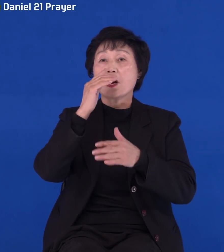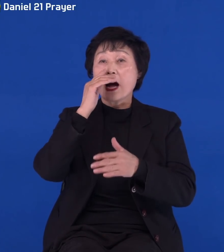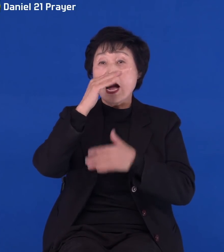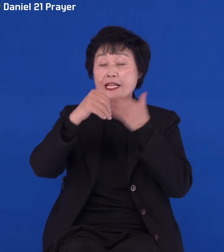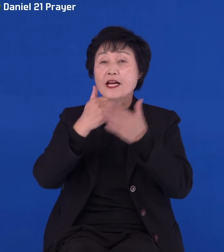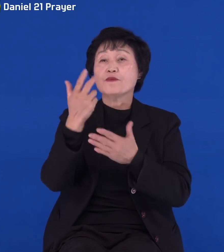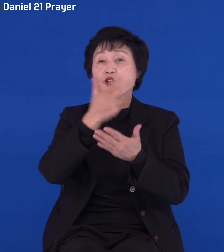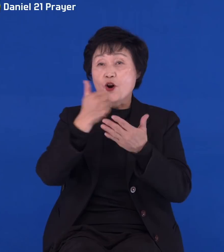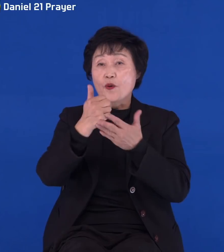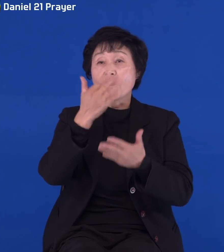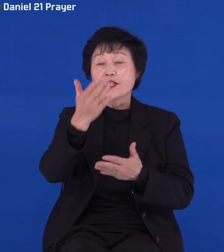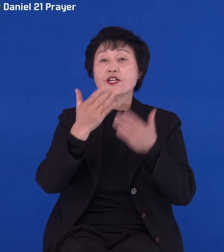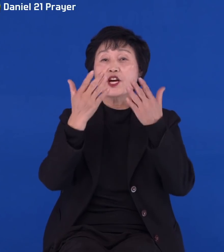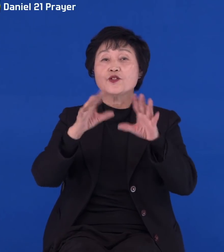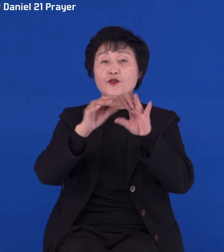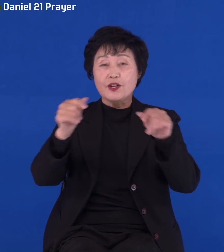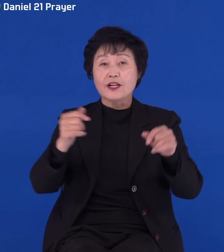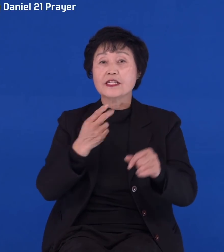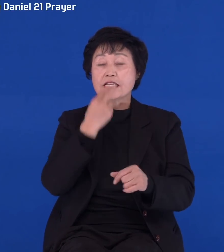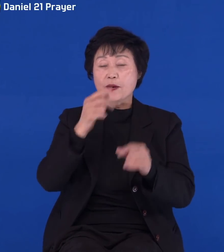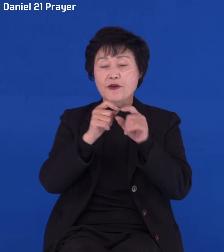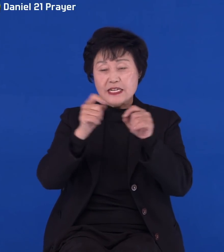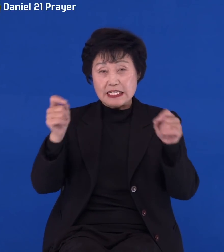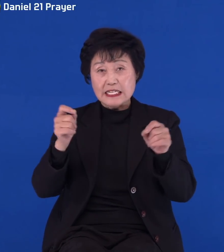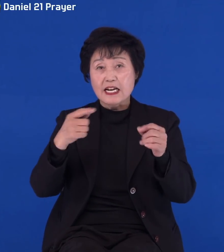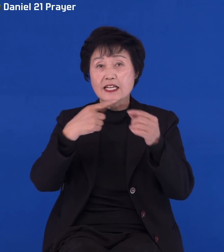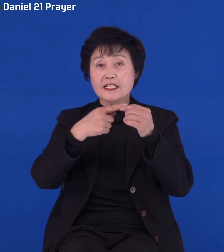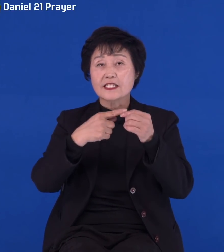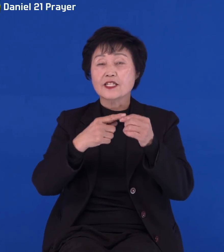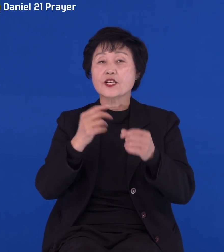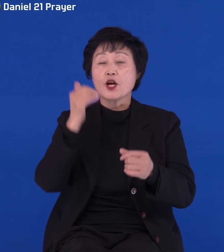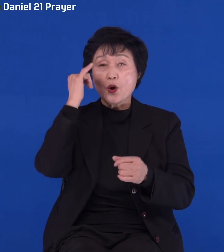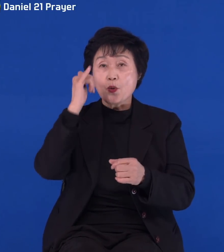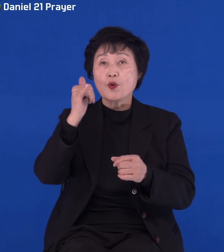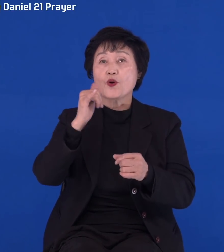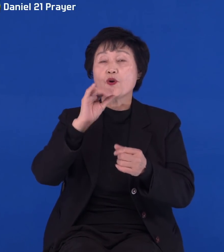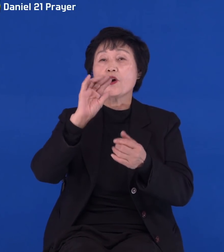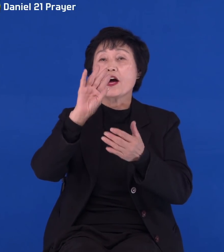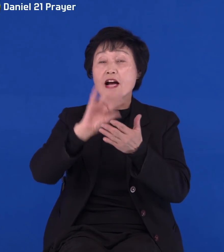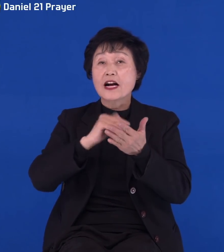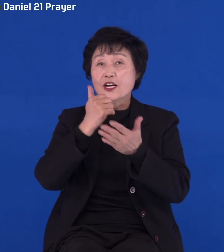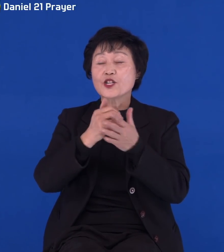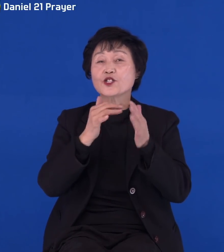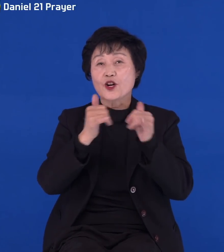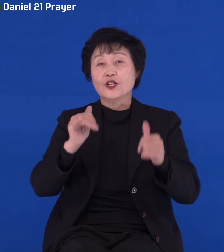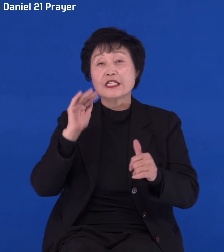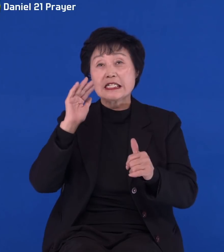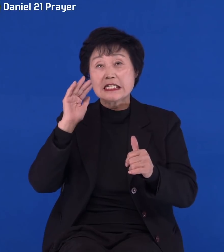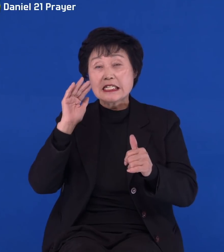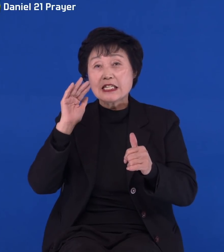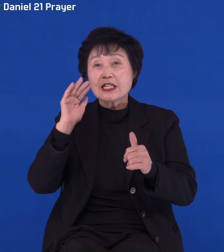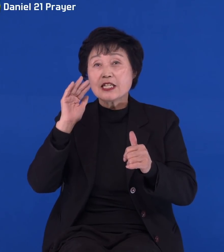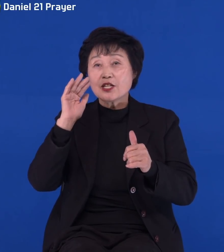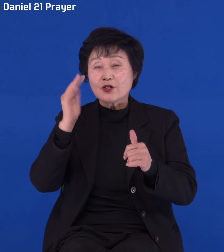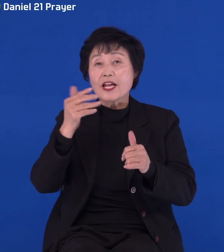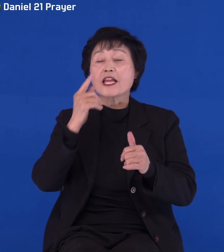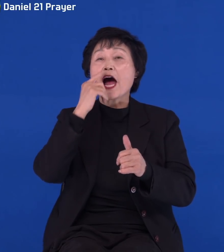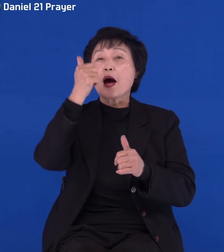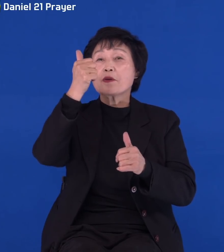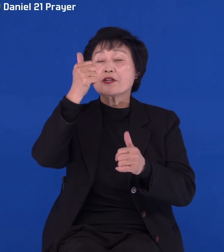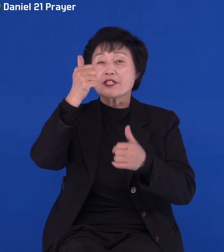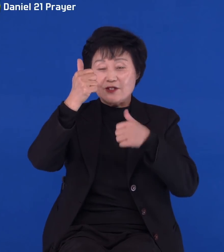내 생명이 길리라. 첫째, 훌륭한 크리스천인 듀언슨 선교사님에 대해서 제가 태어날 수 있도록 인도하신 하나님께 감사를